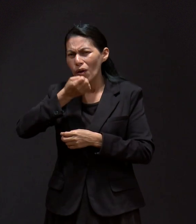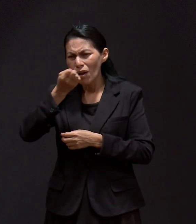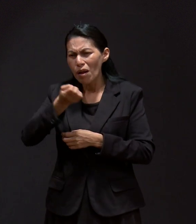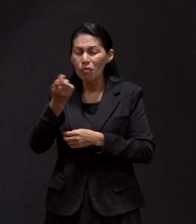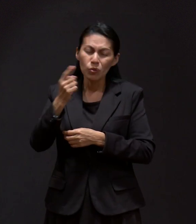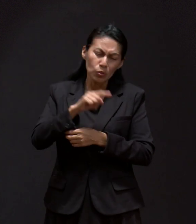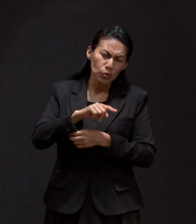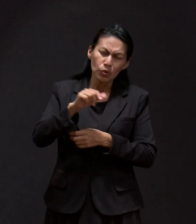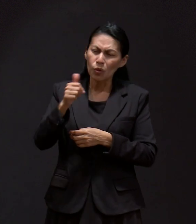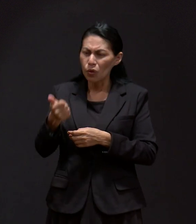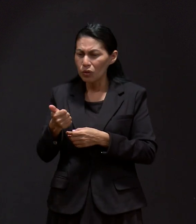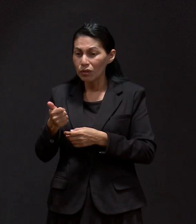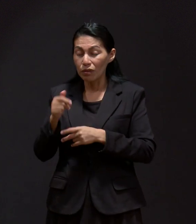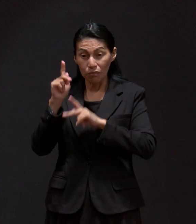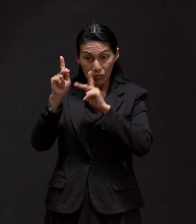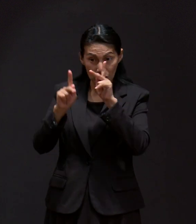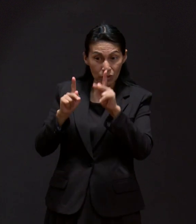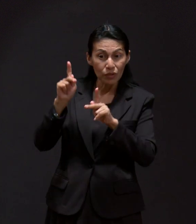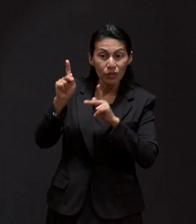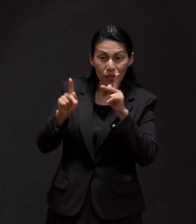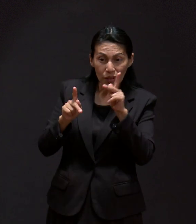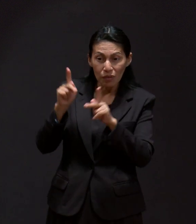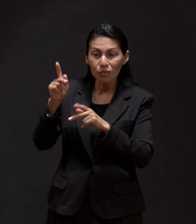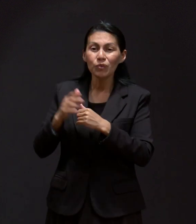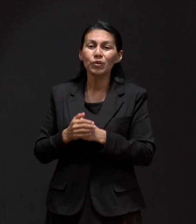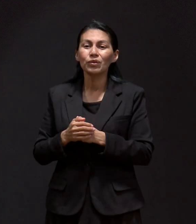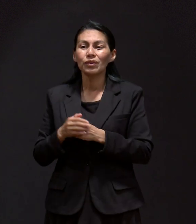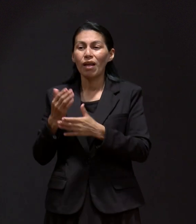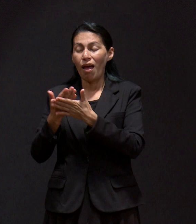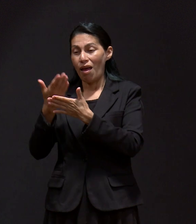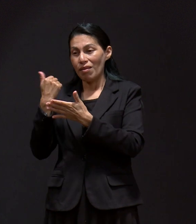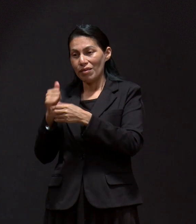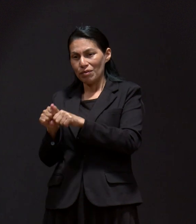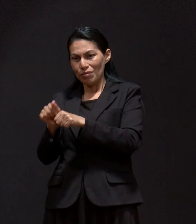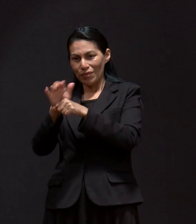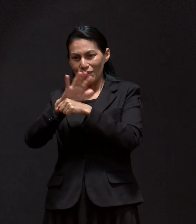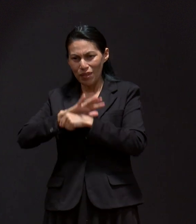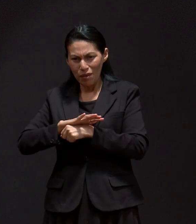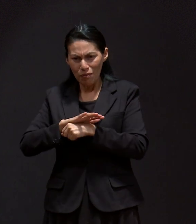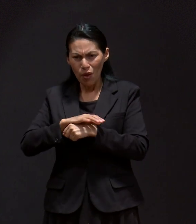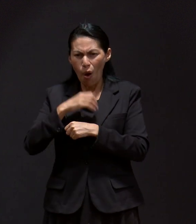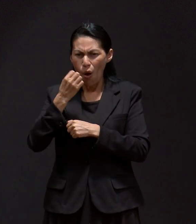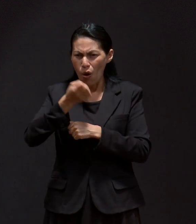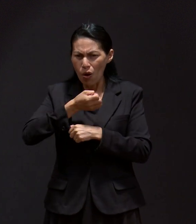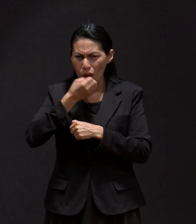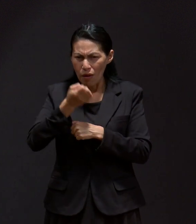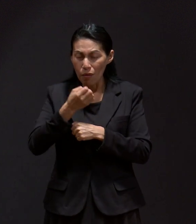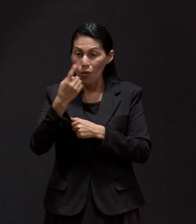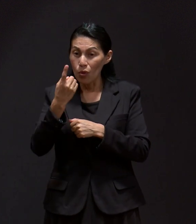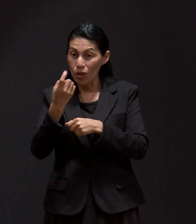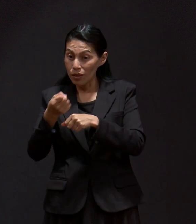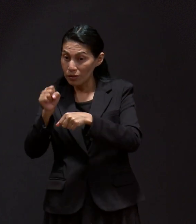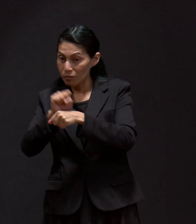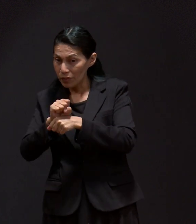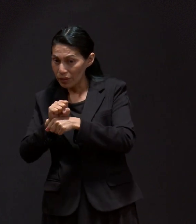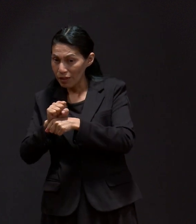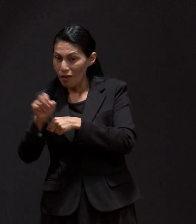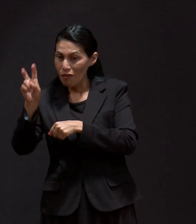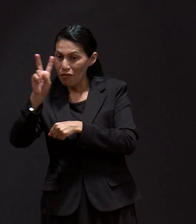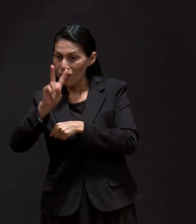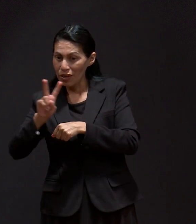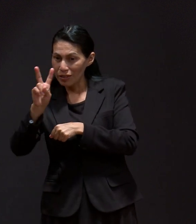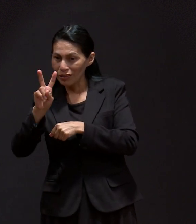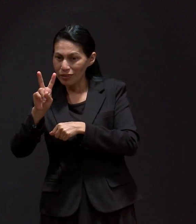oramos unas por otras y nos visitamos también antes de la pandemia ahora vamos semanalmente